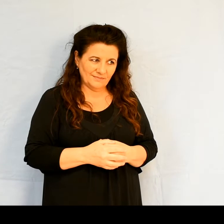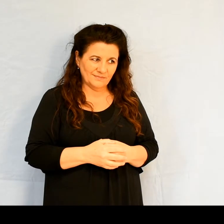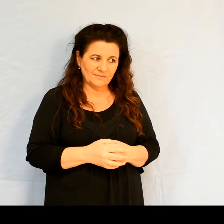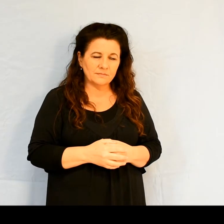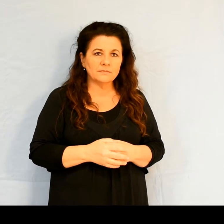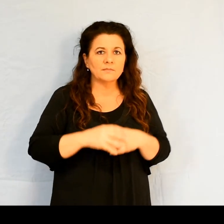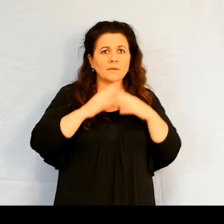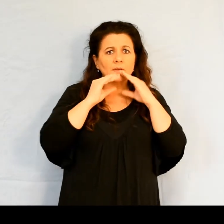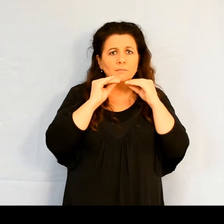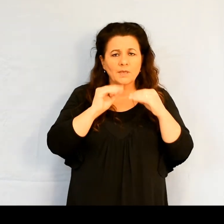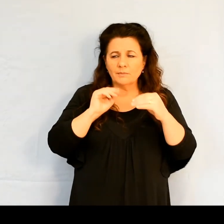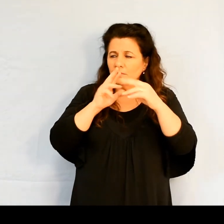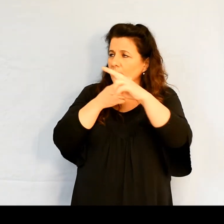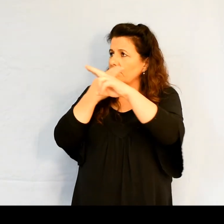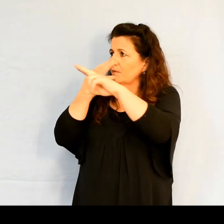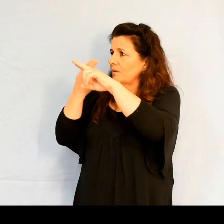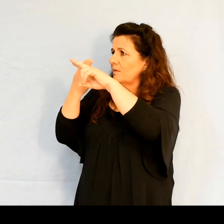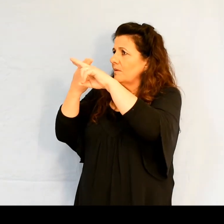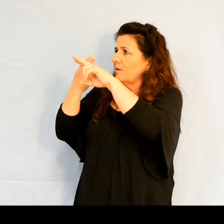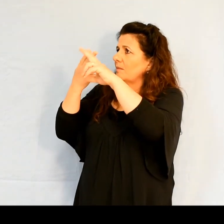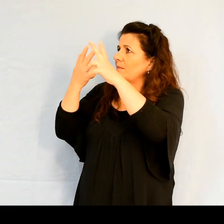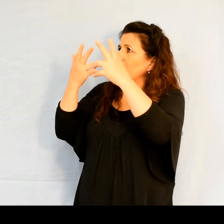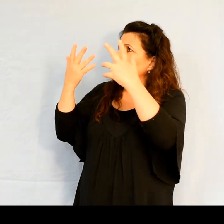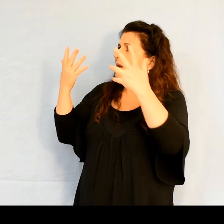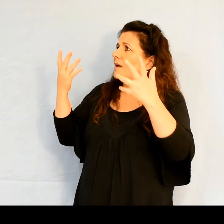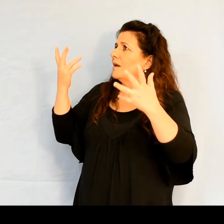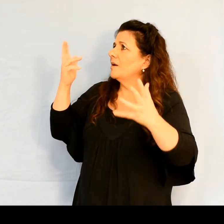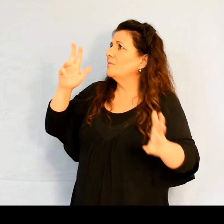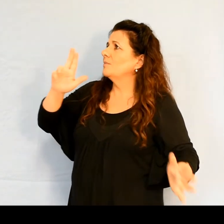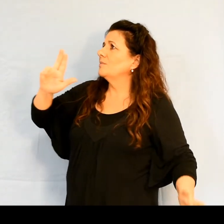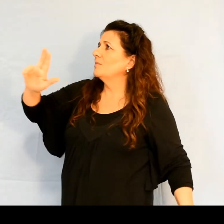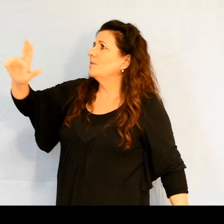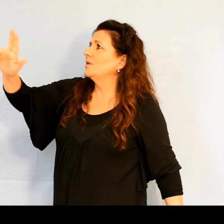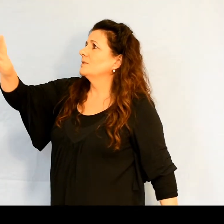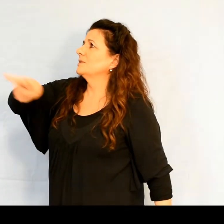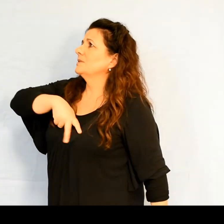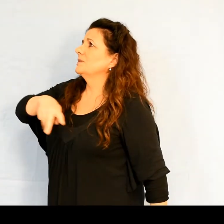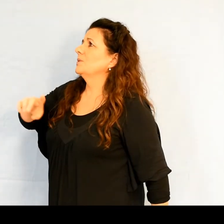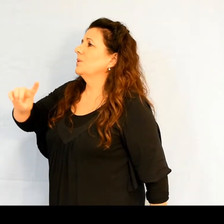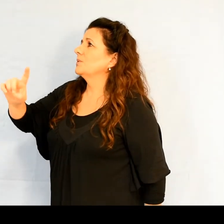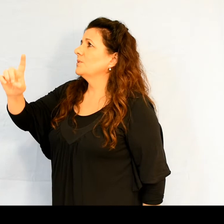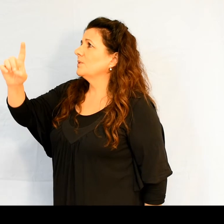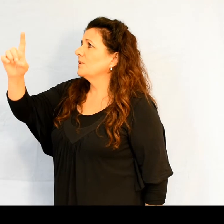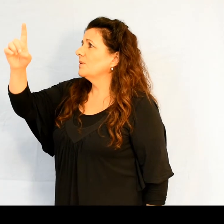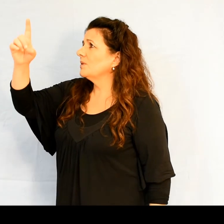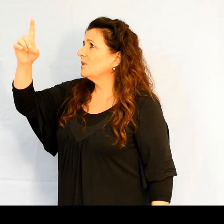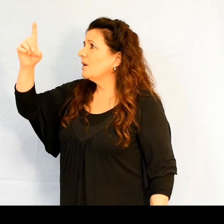Abraham répondit, Mon Seigneur Dieu, que pourrais-tu donc me donner?